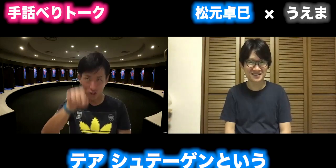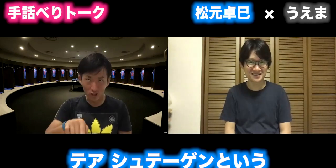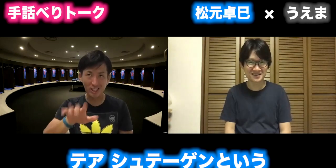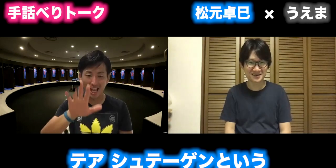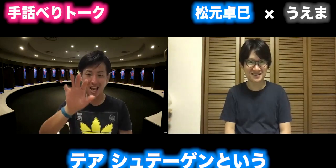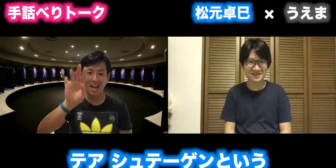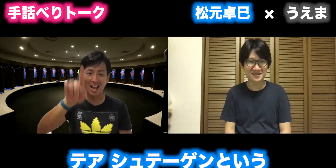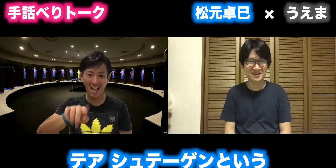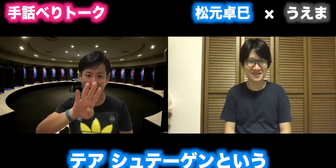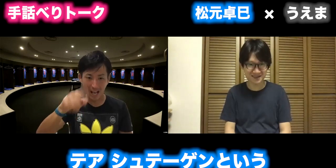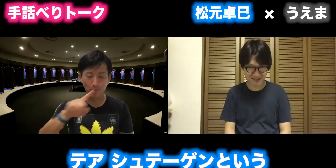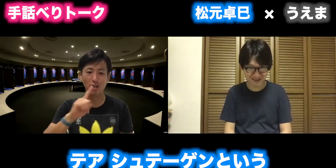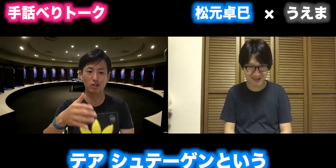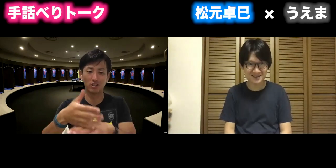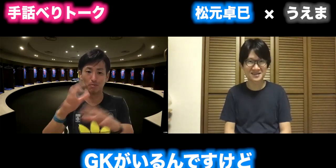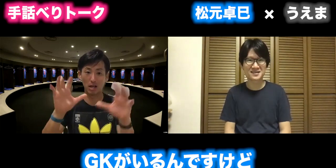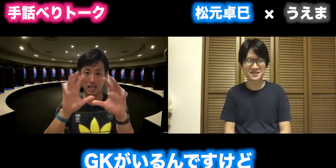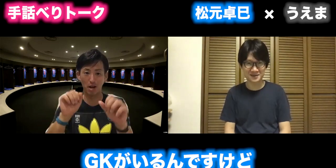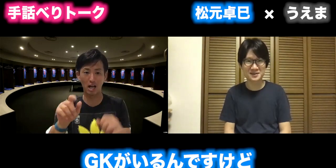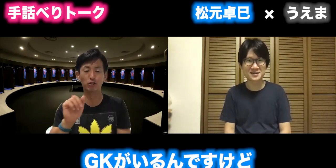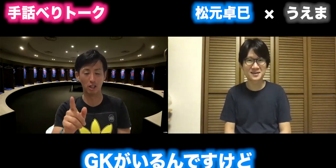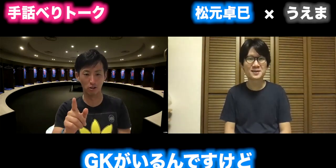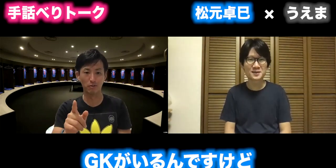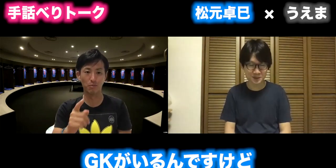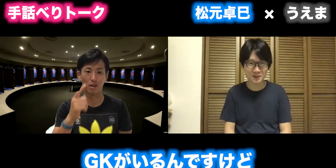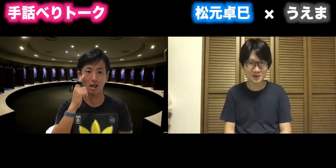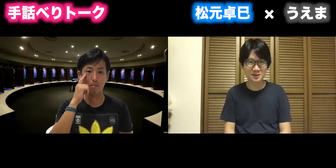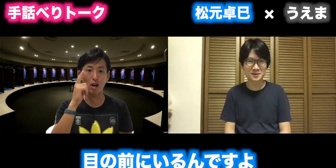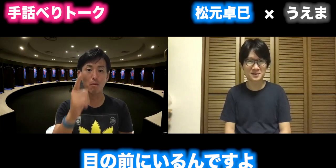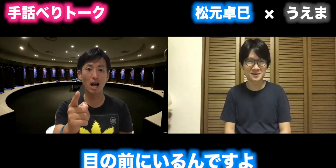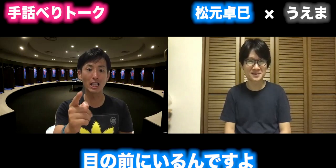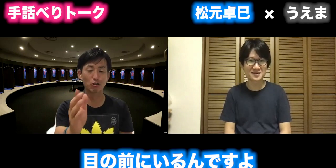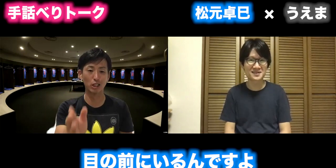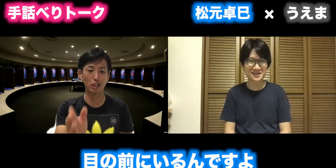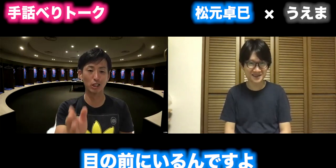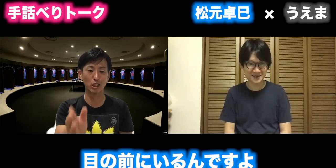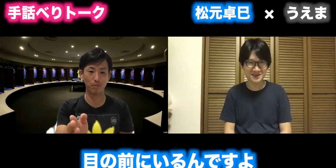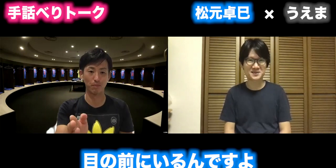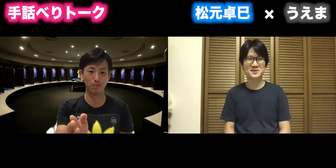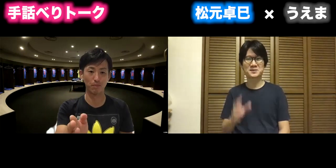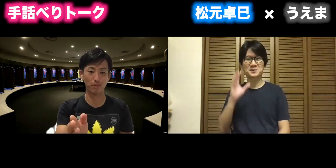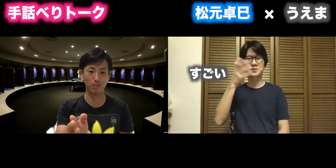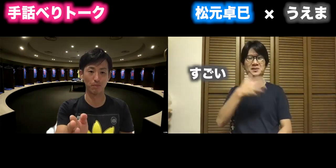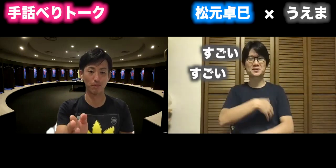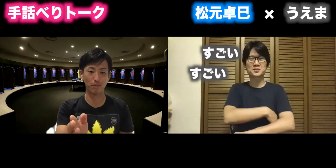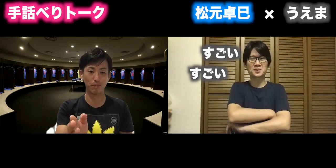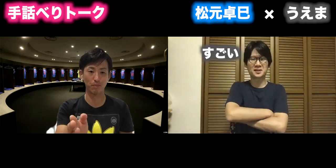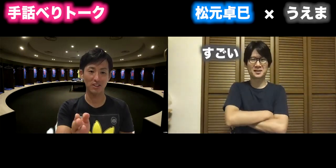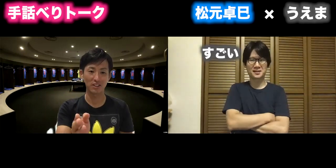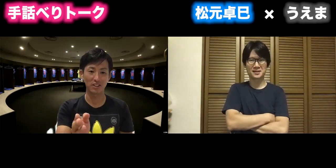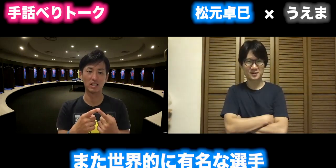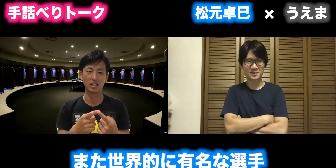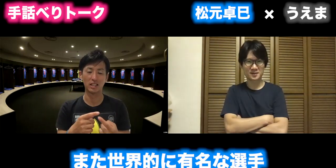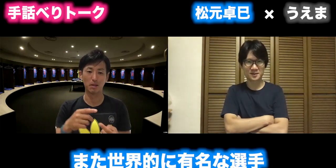出兵1間っていうキーパーやるんですけど目の前へのネットこいつ15